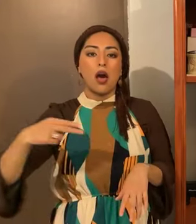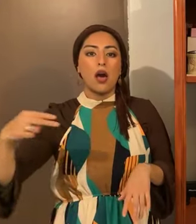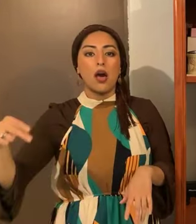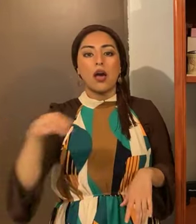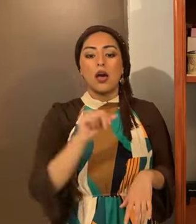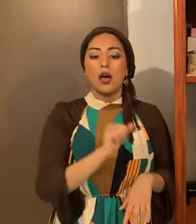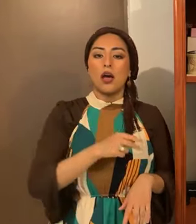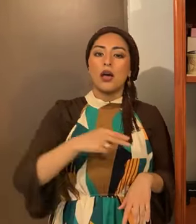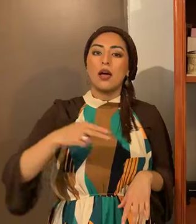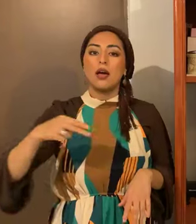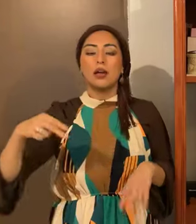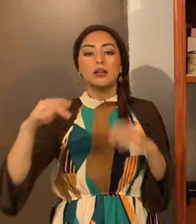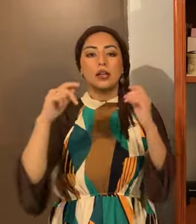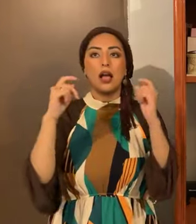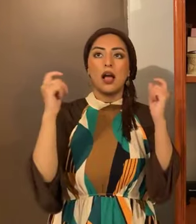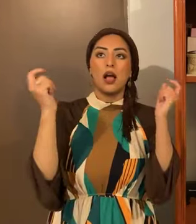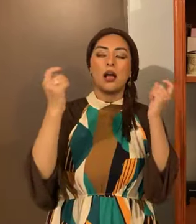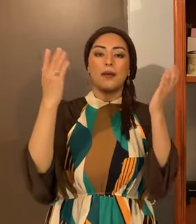Aleluya.